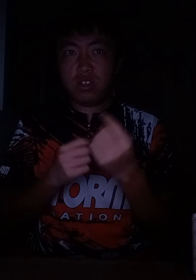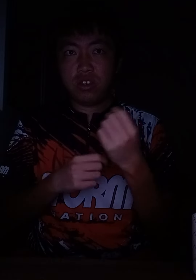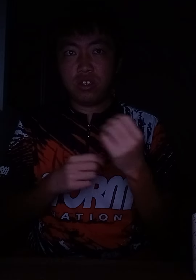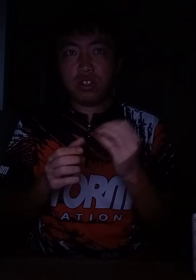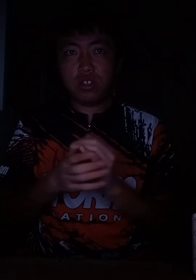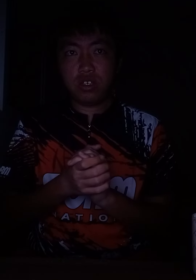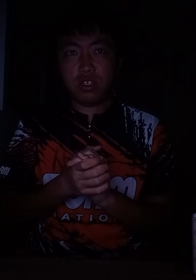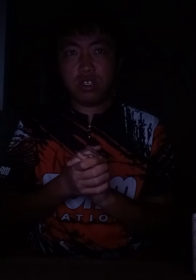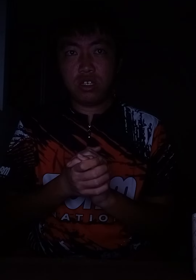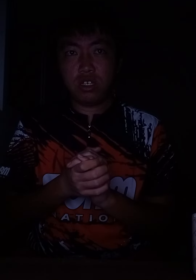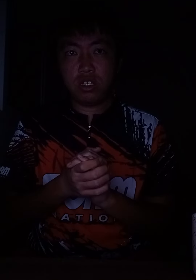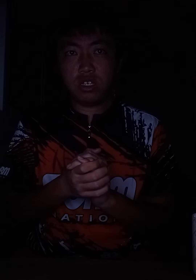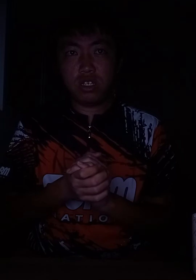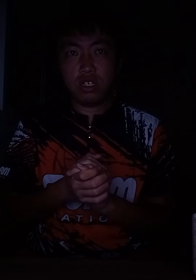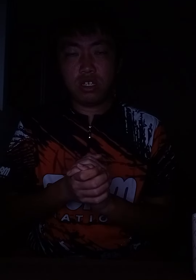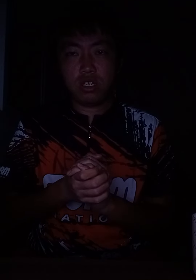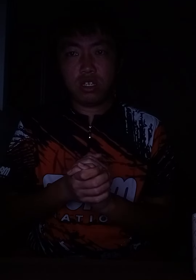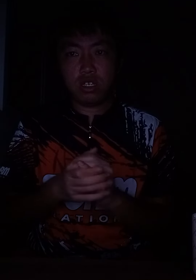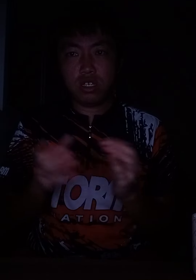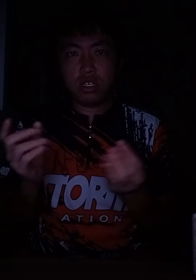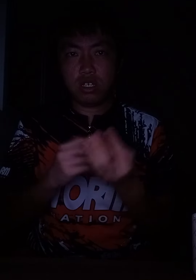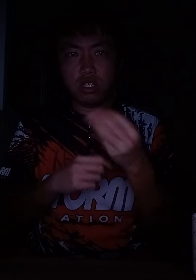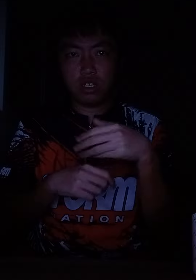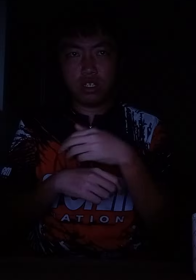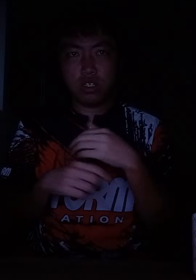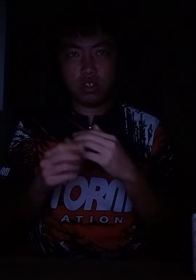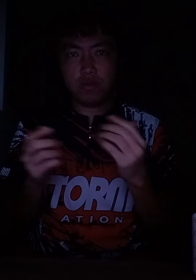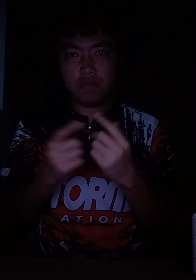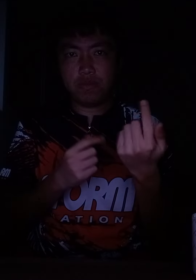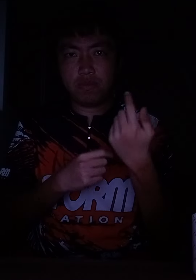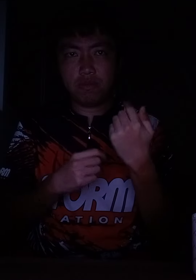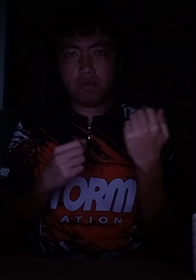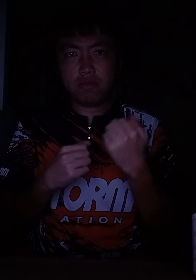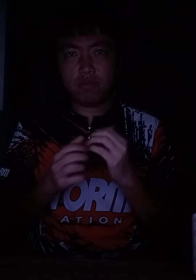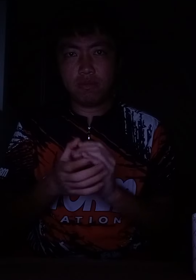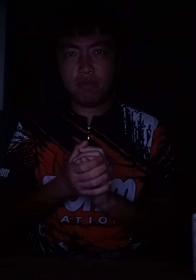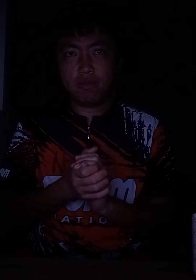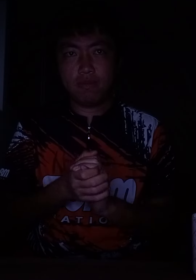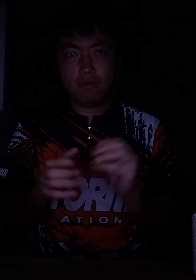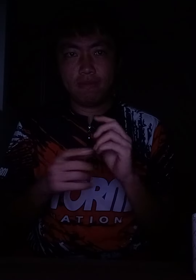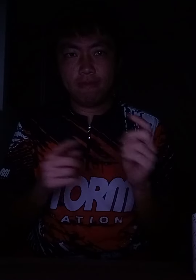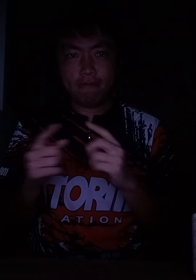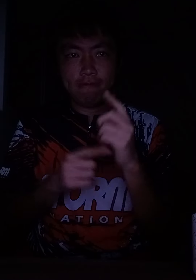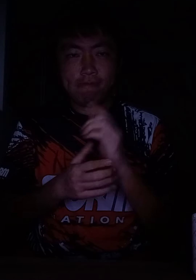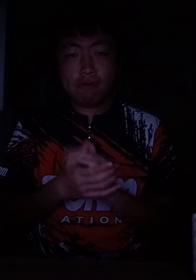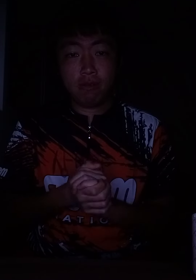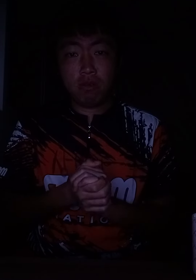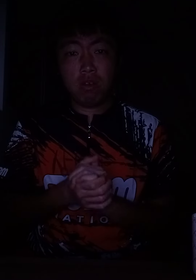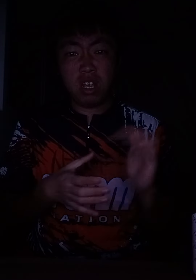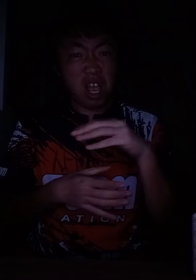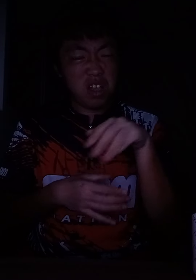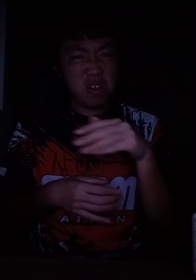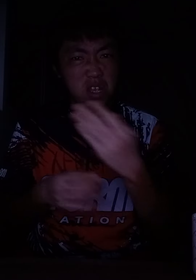거예요? 소풍을? 전동차 안에서 저 코로나 이전에는 가끔 누가 음식 먹는 것을 거의 봤거든요. 하지만 전동차 안에서